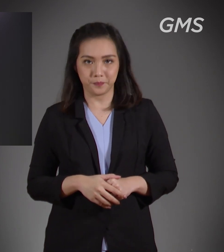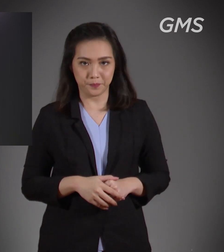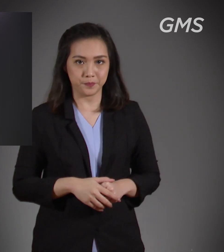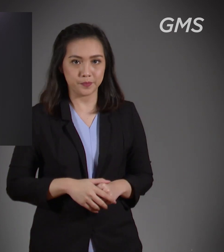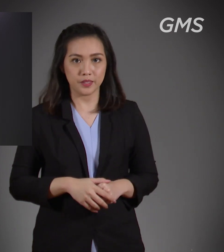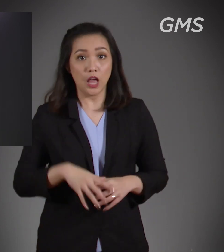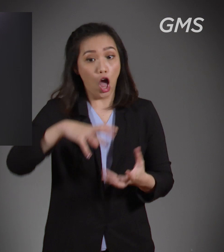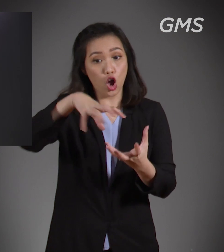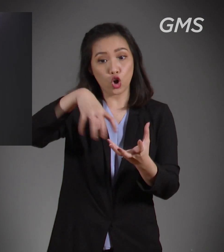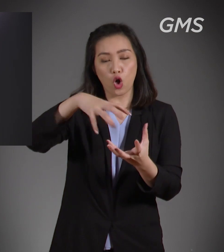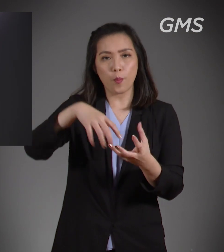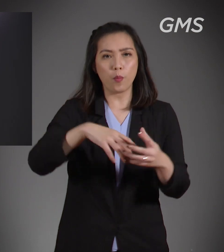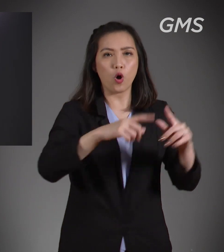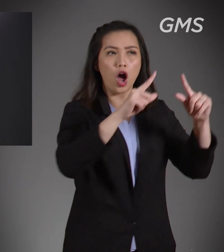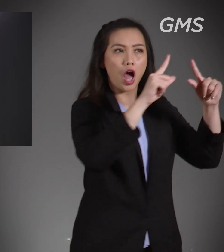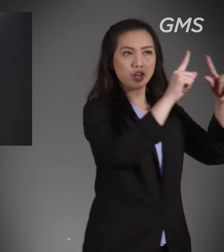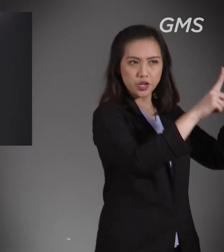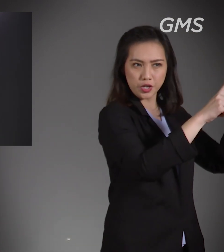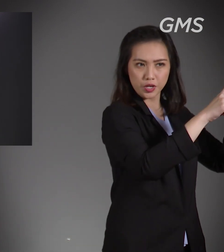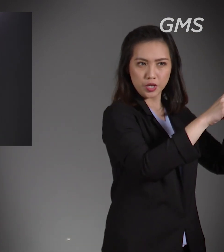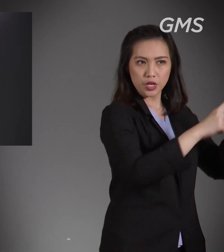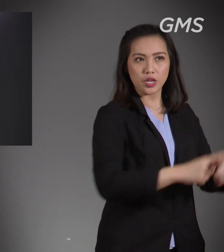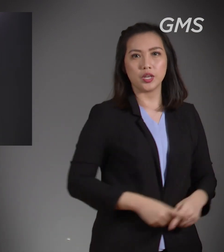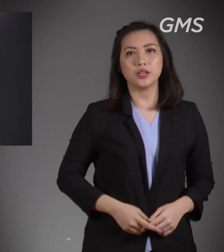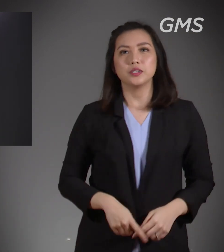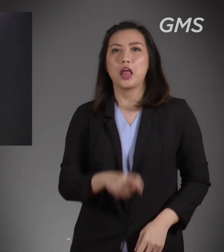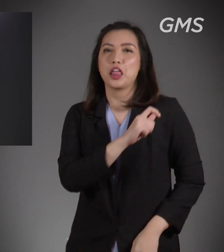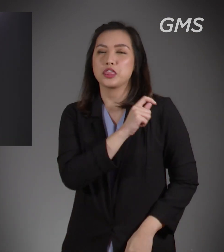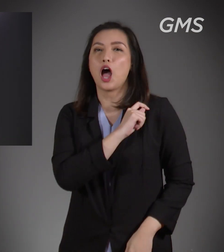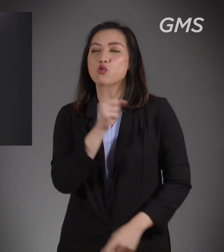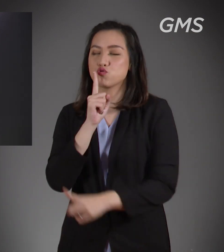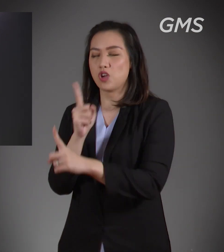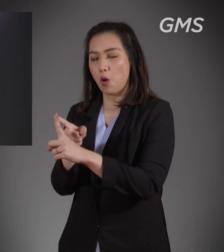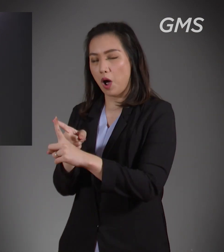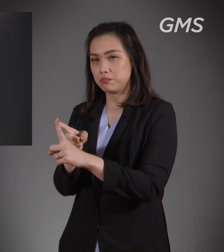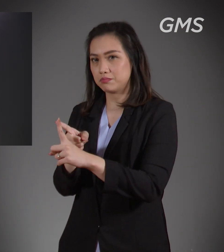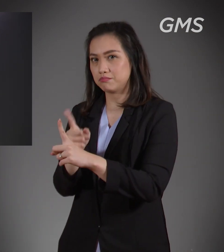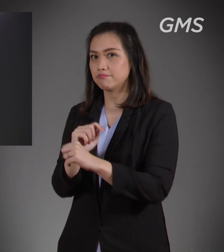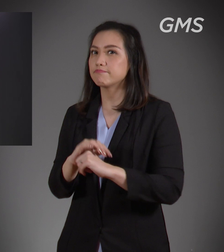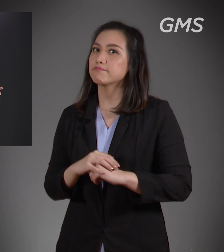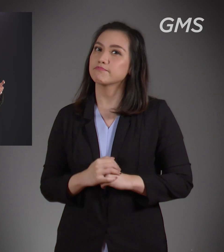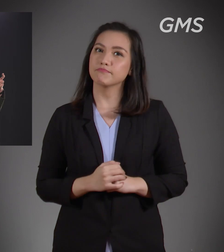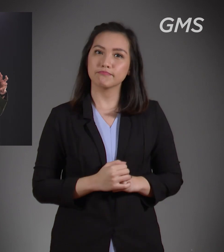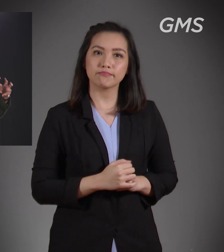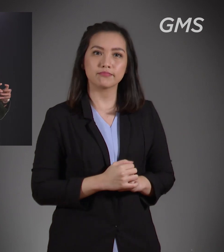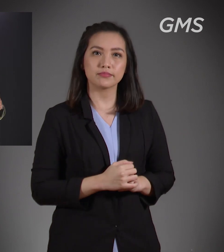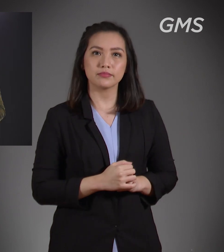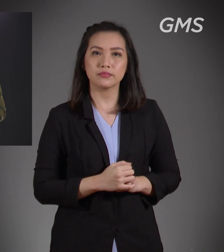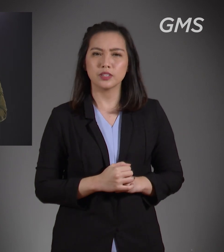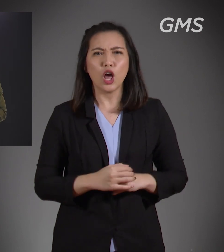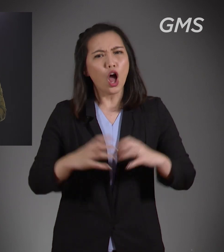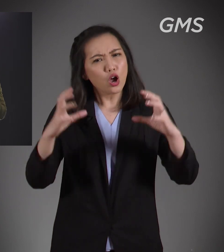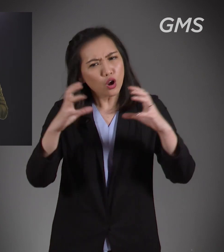tadi, atau atas aksi terorisme yang terjadi. Bayangin, kelompok-kelompok orang jahat